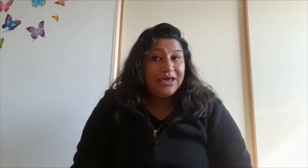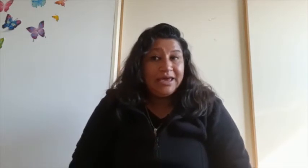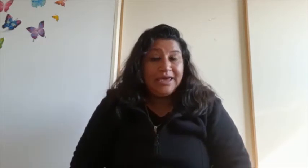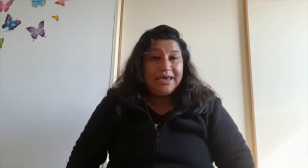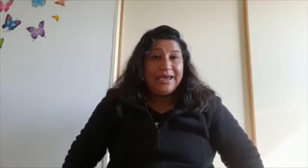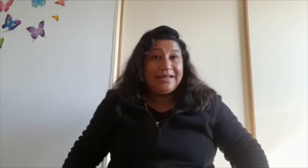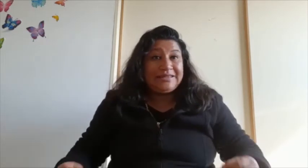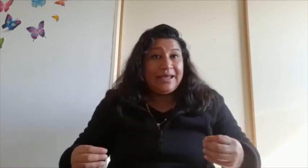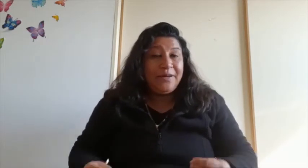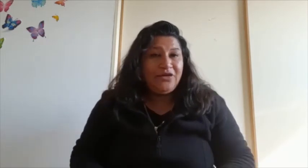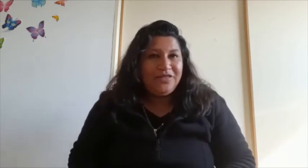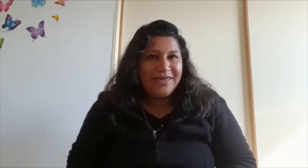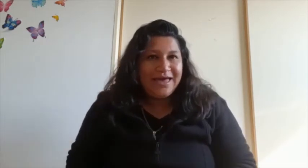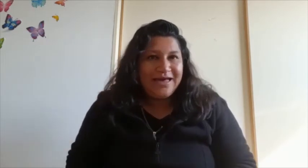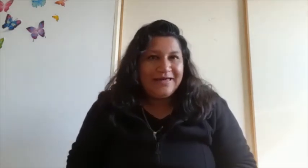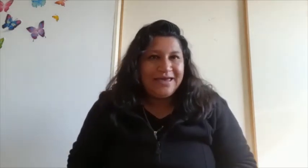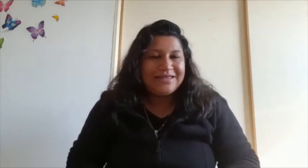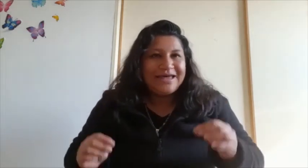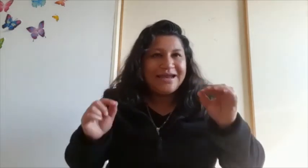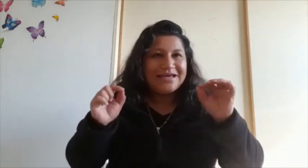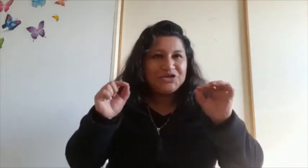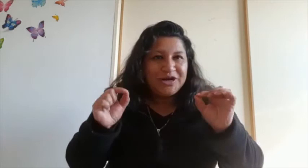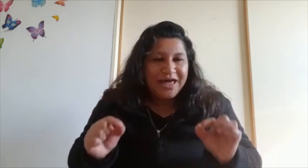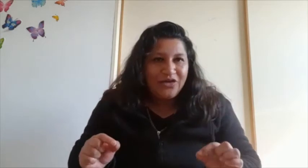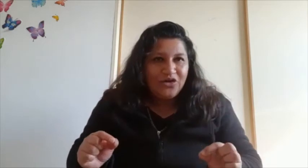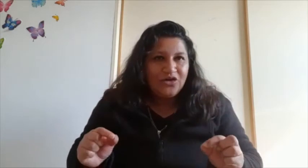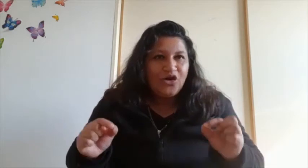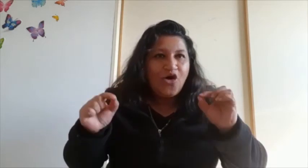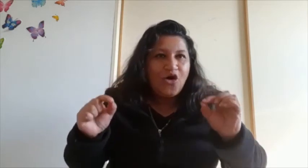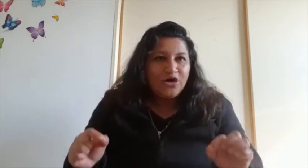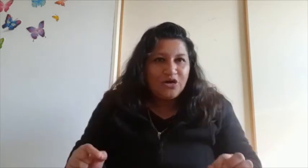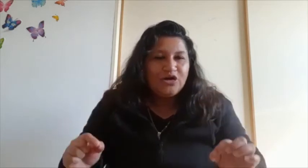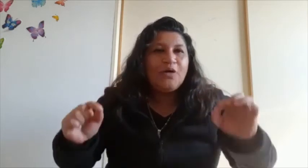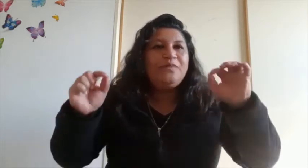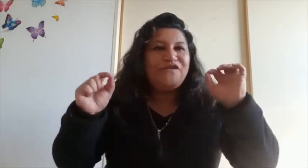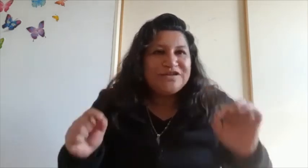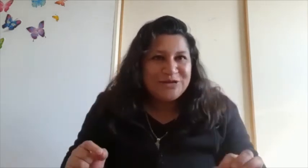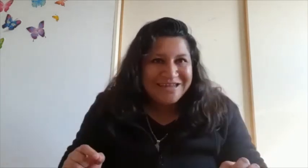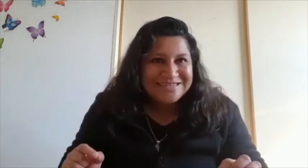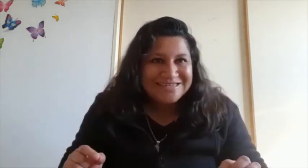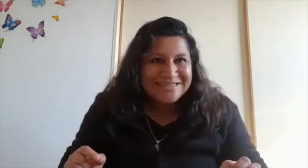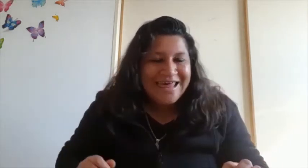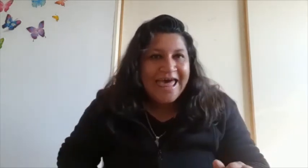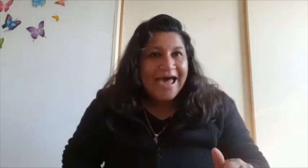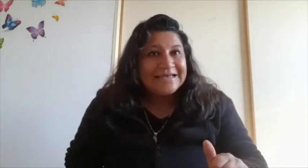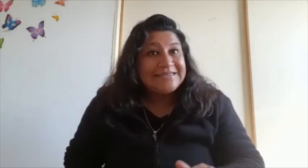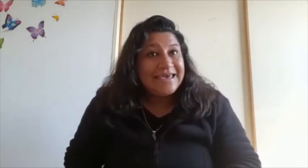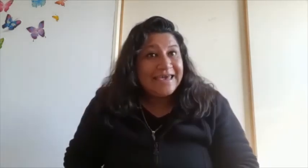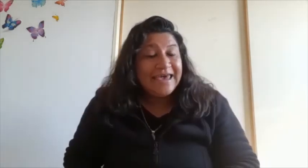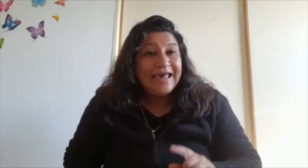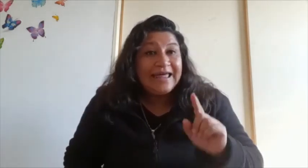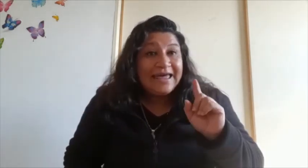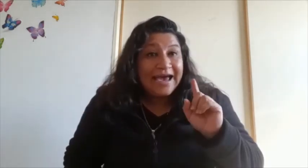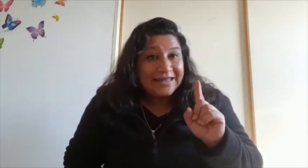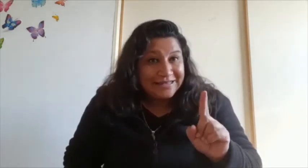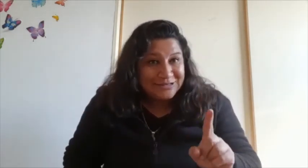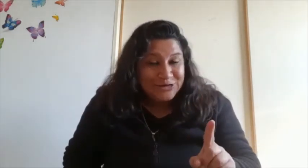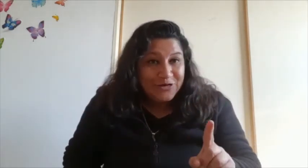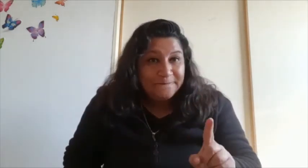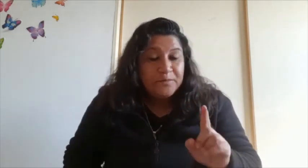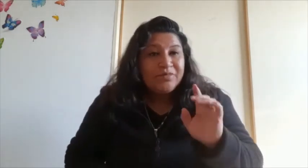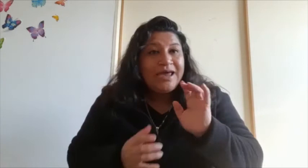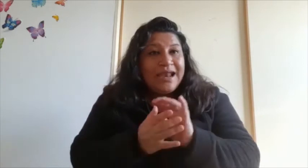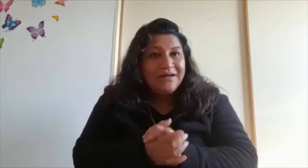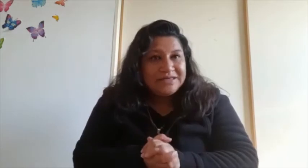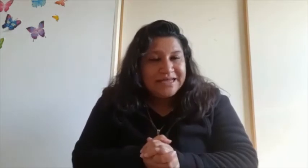porque el tema de hoy día está relacionado con los profesores. Así que,